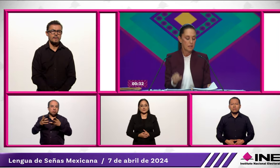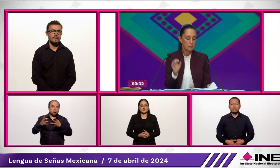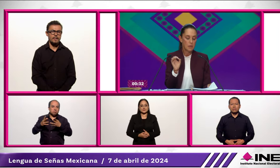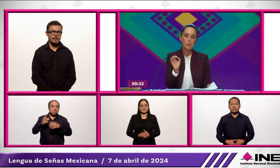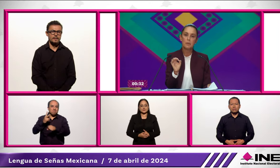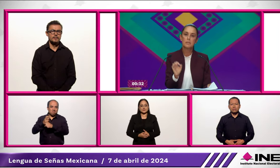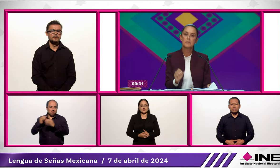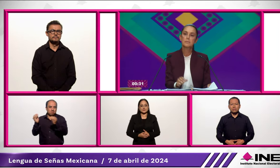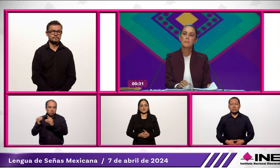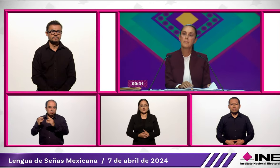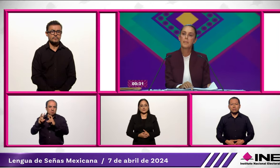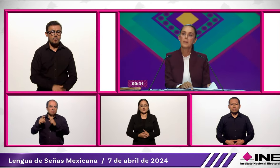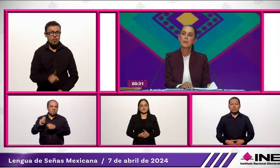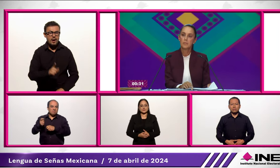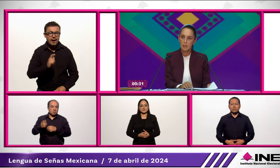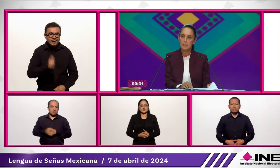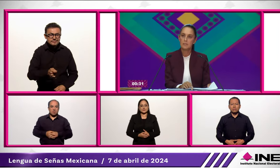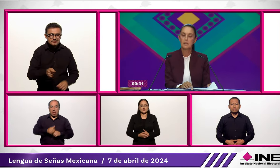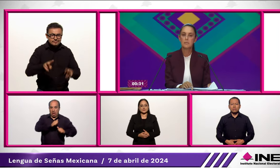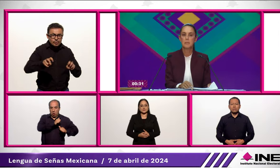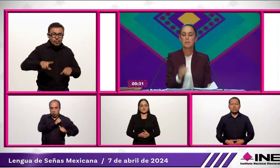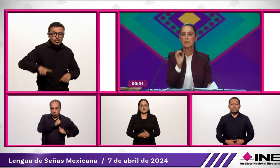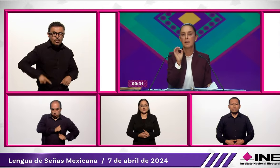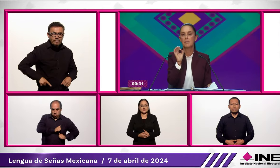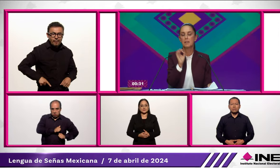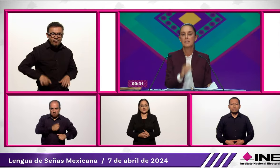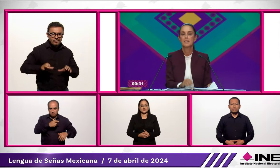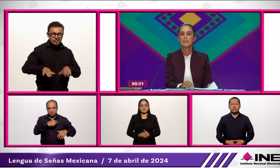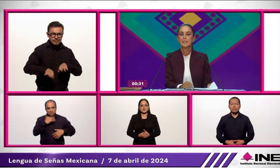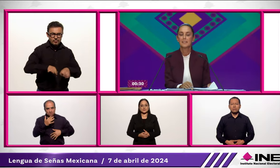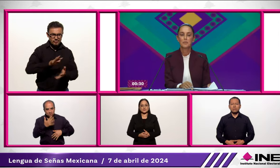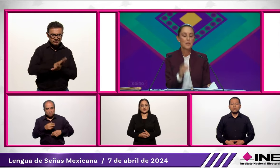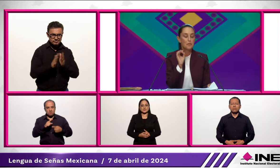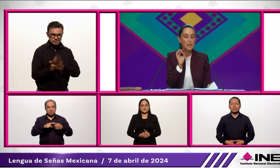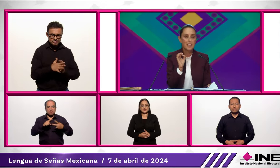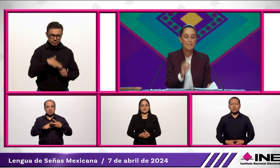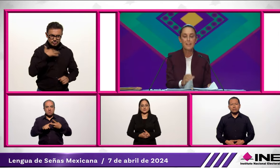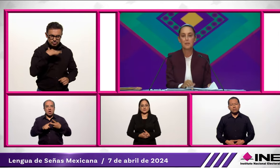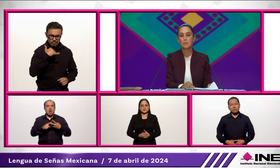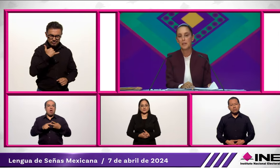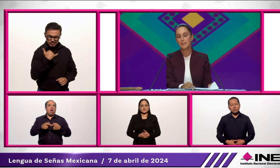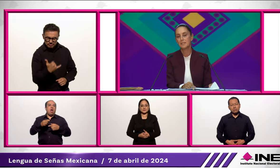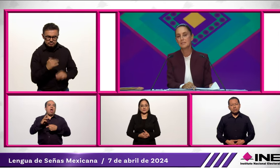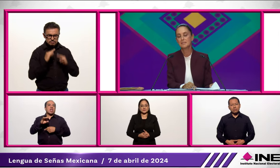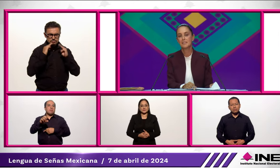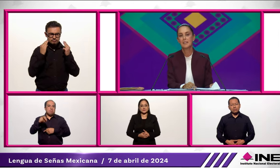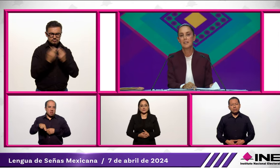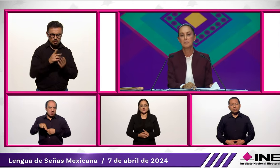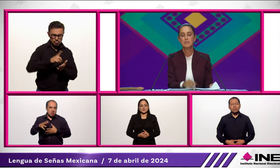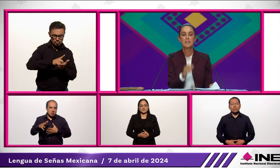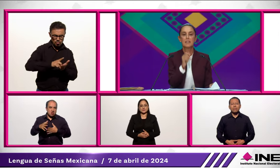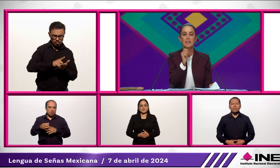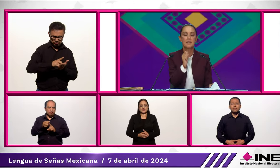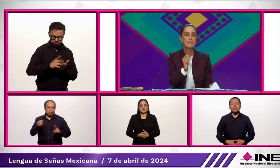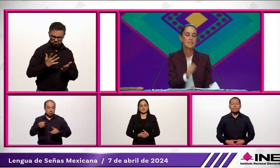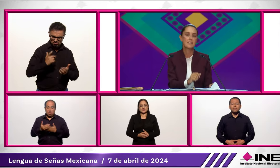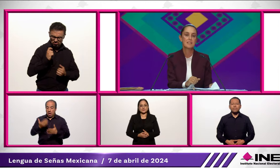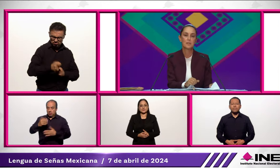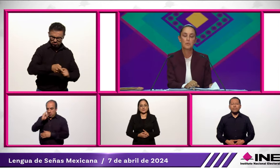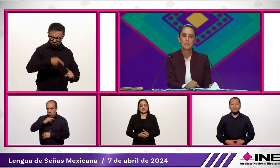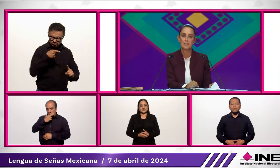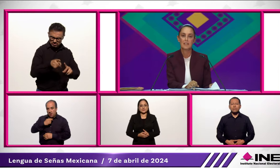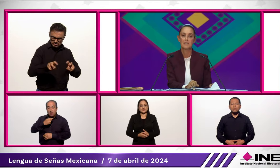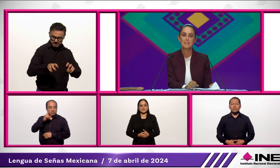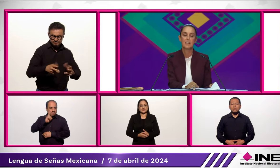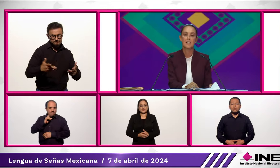seguridad. Funcionarios corruptos y crimen organizado. Sí, exactamente. A ver, cuando fui jefa de gobierno, presenté